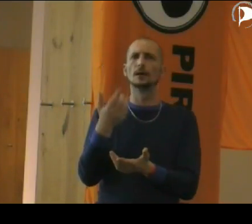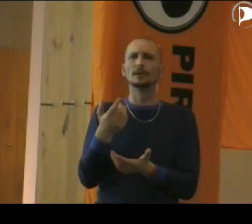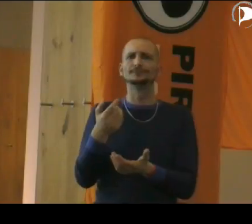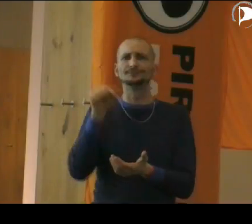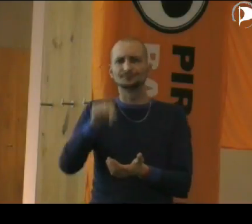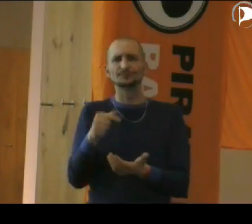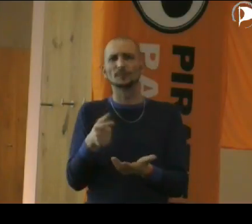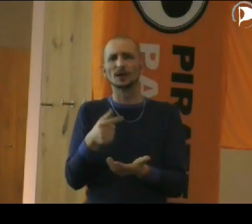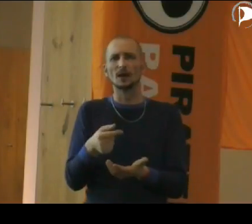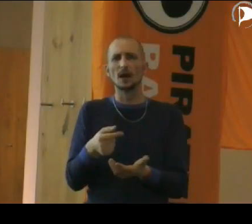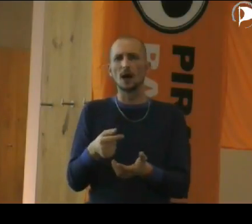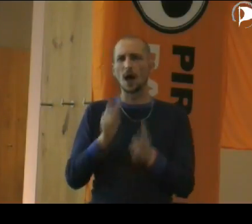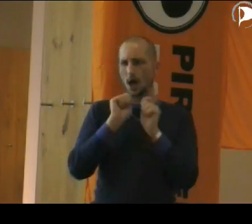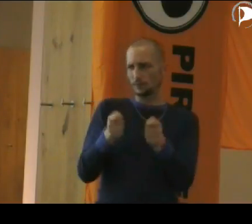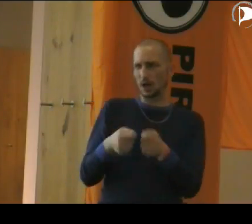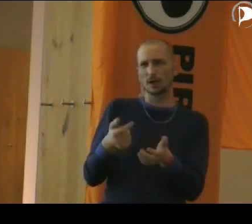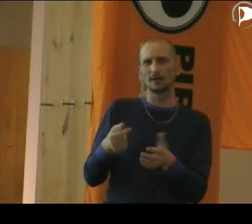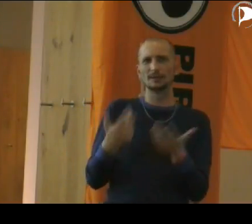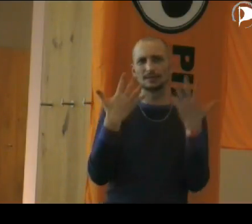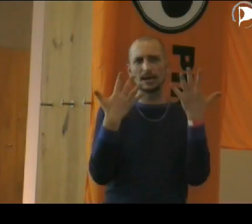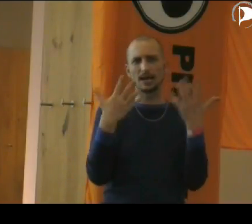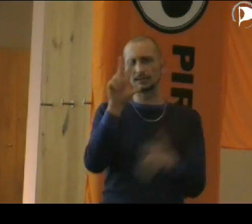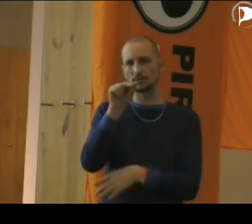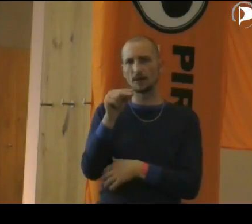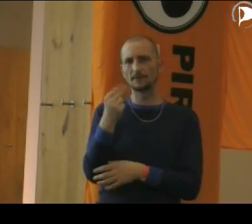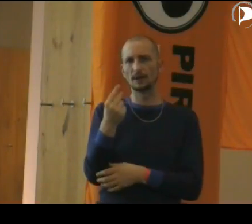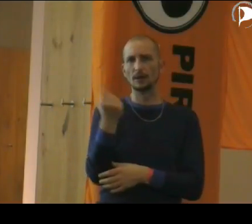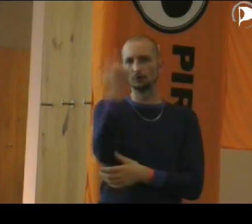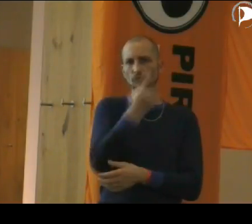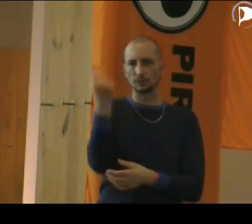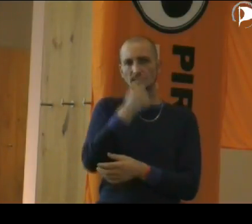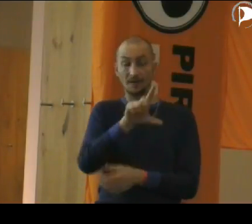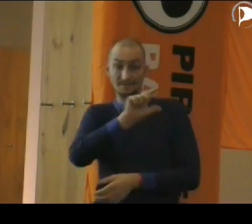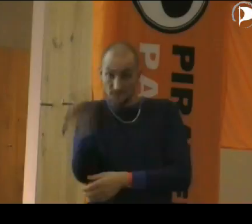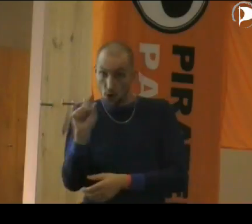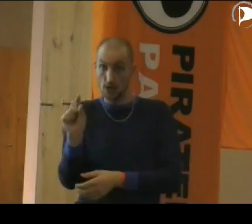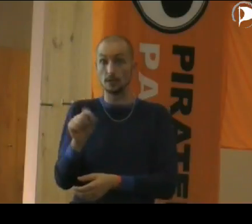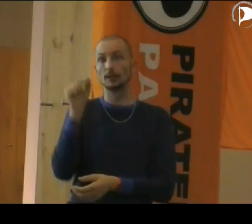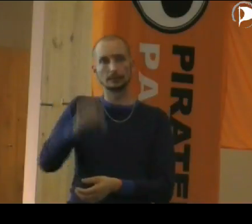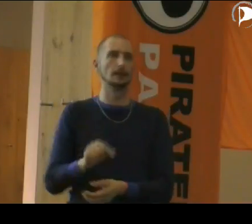zum wachsen kann ich sagen ich